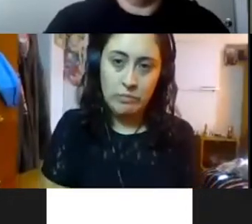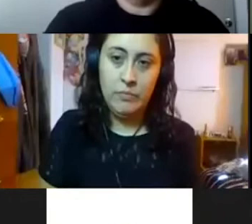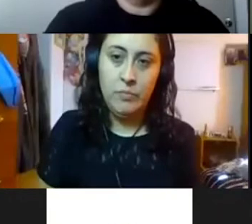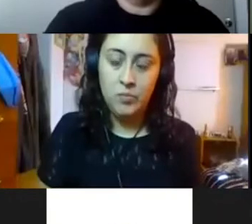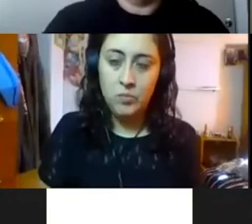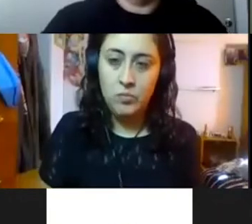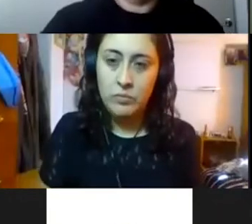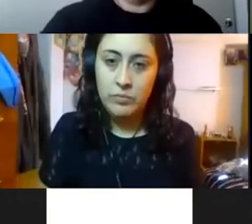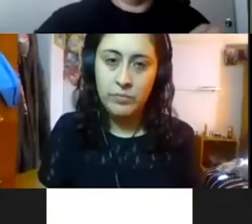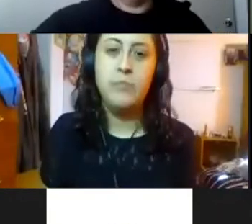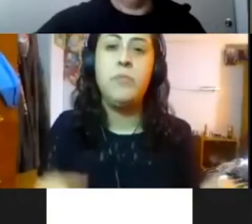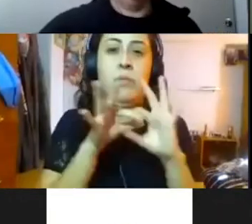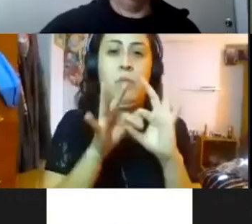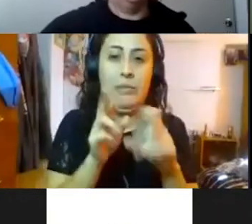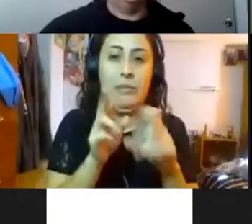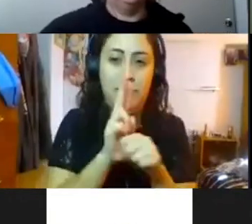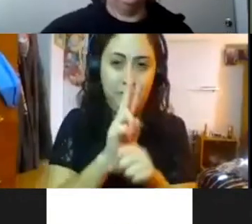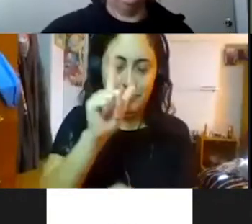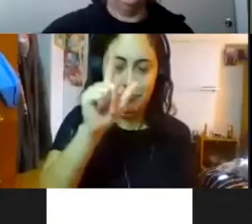Gracias, Lore.